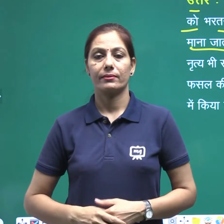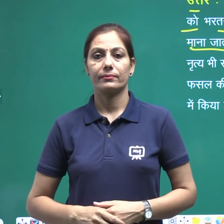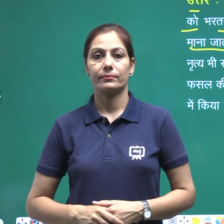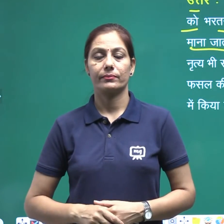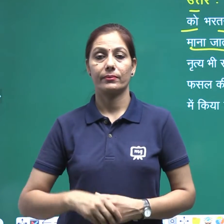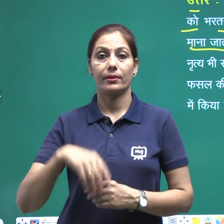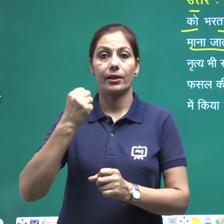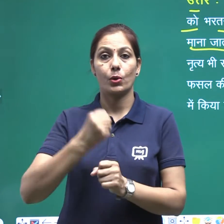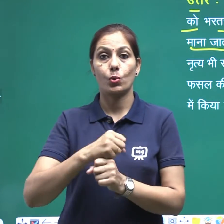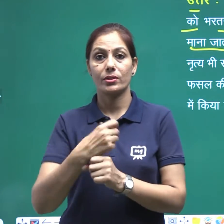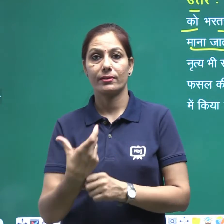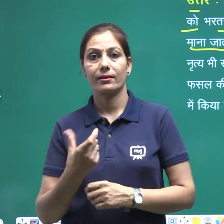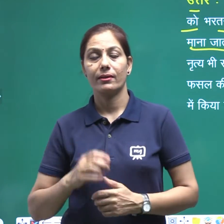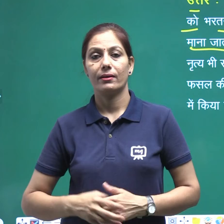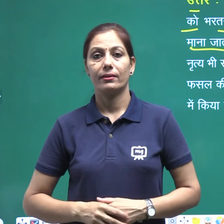गुजरात का